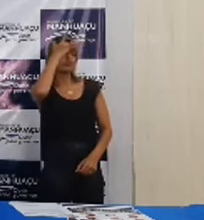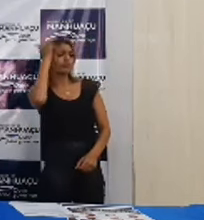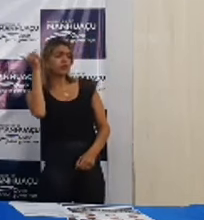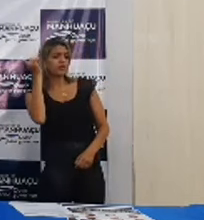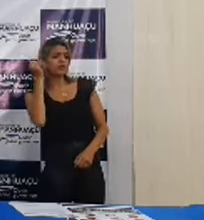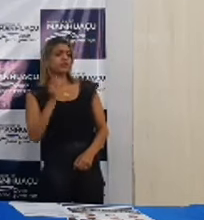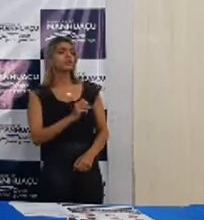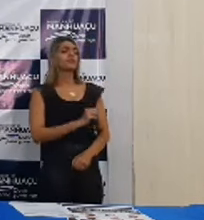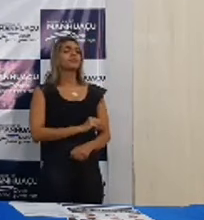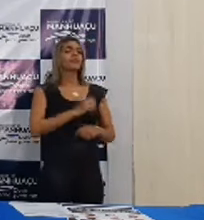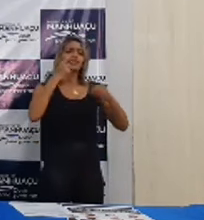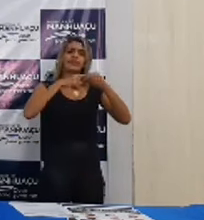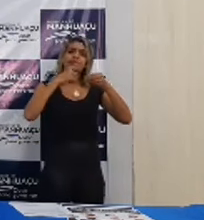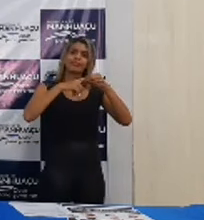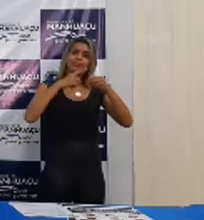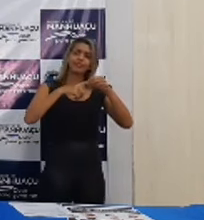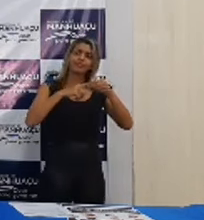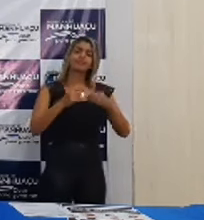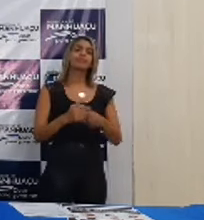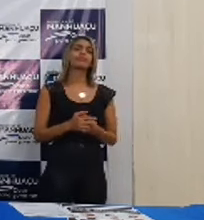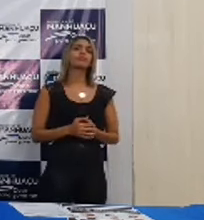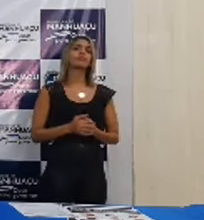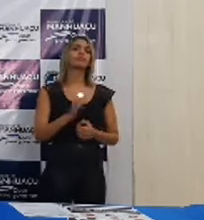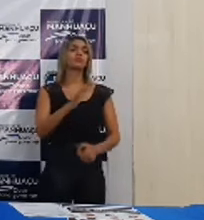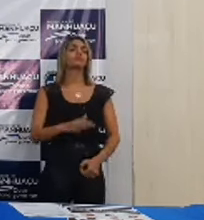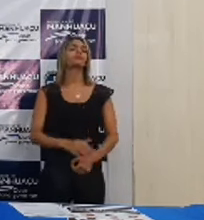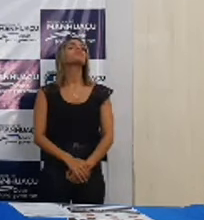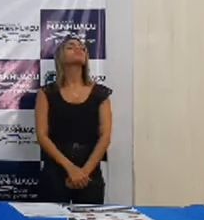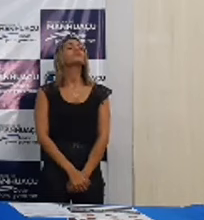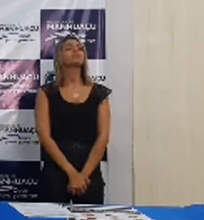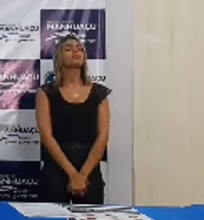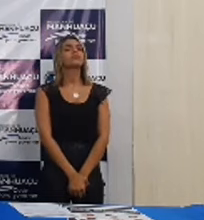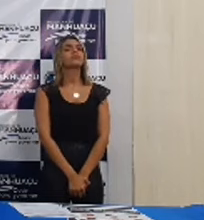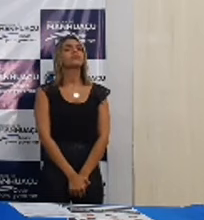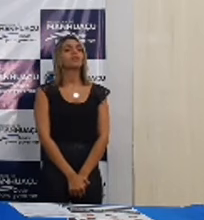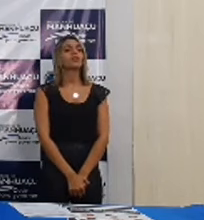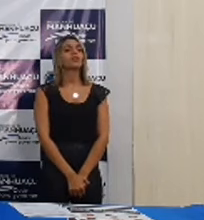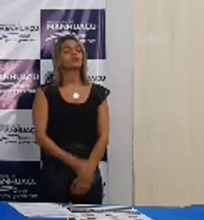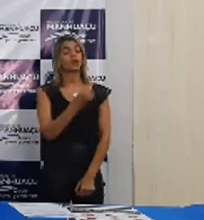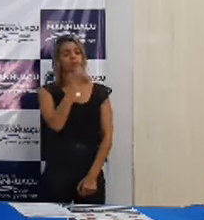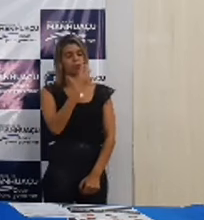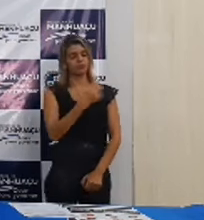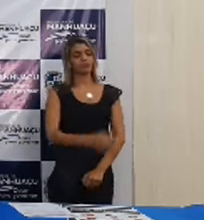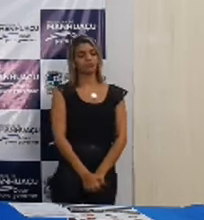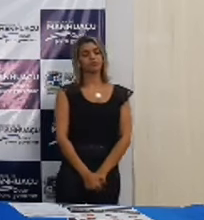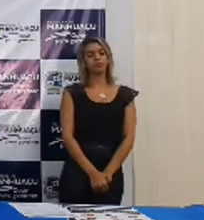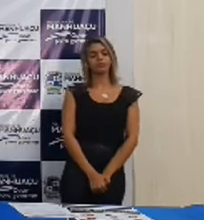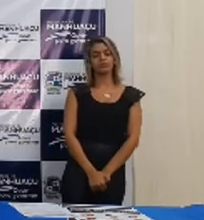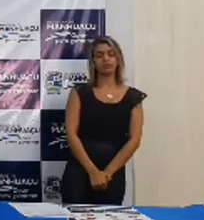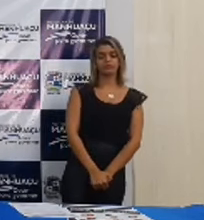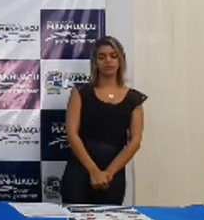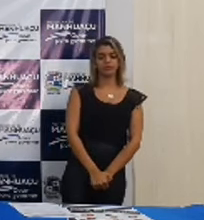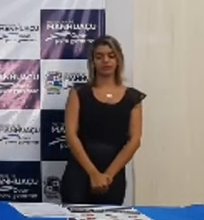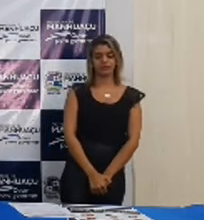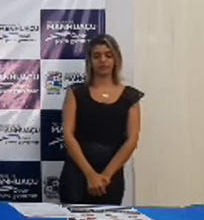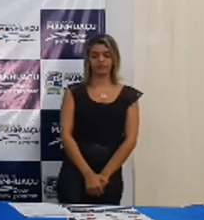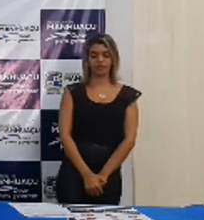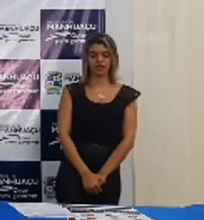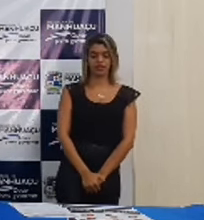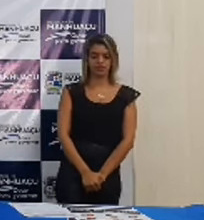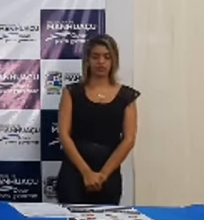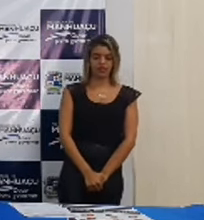bem. Conforme determinou uma deliberação que o Ministério Público impetrou junto ao Tribunal de